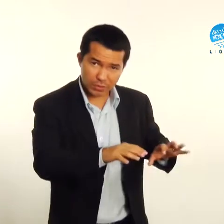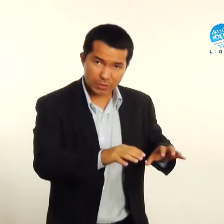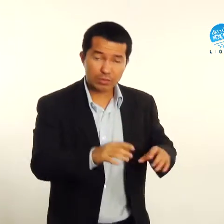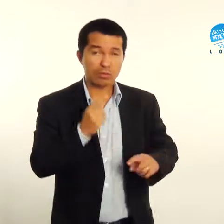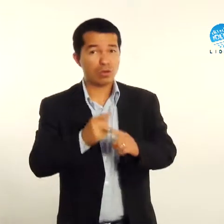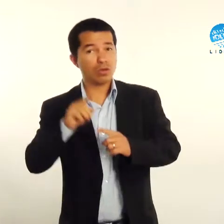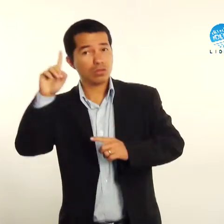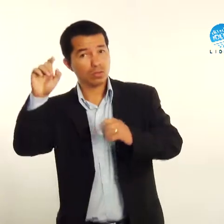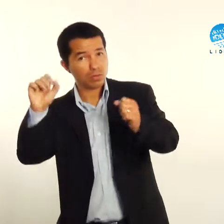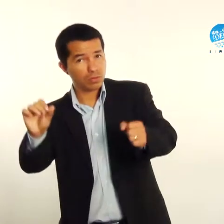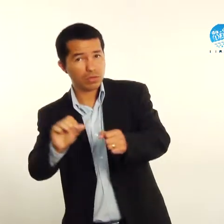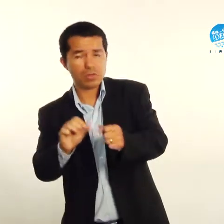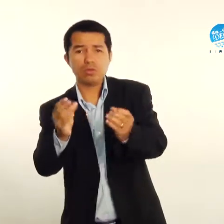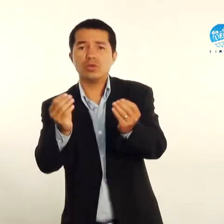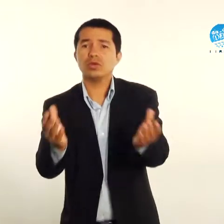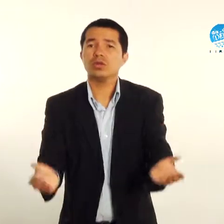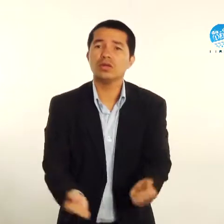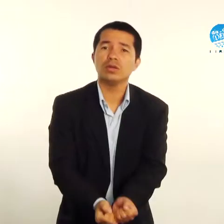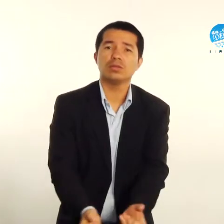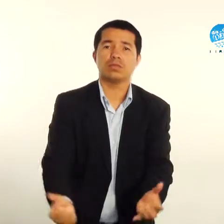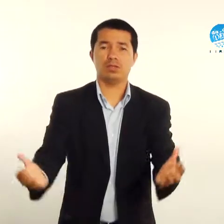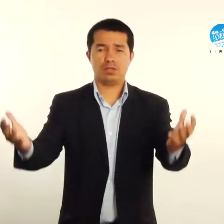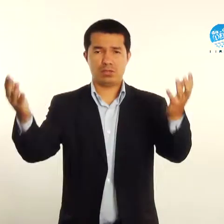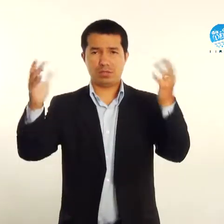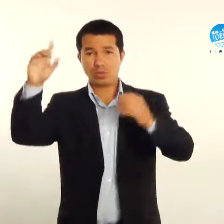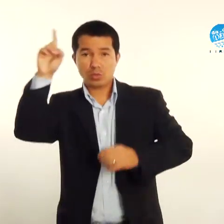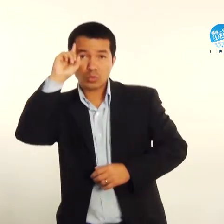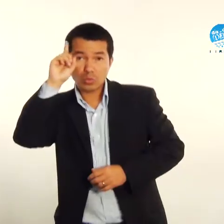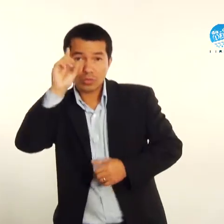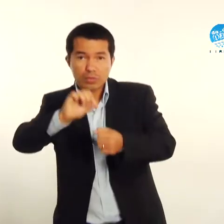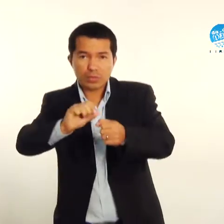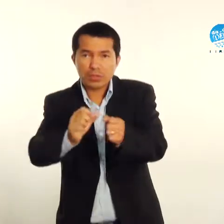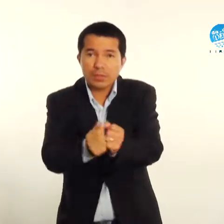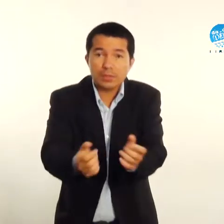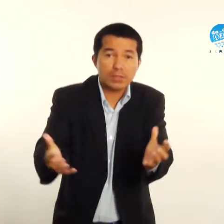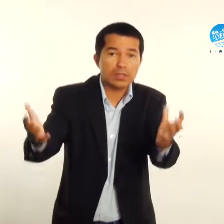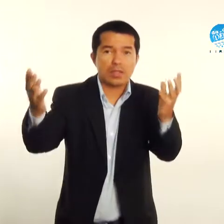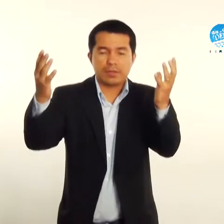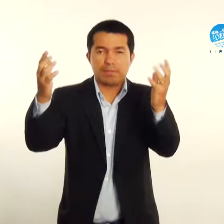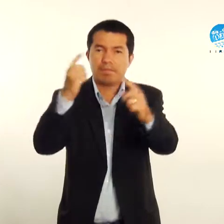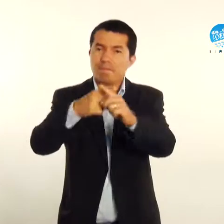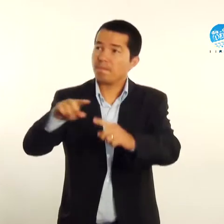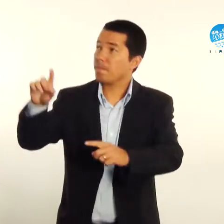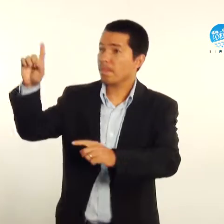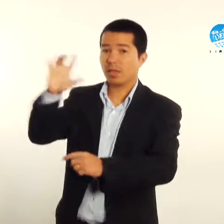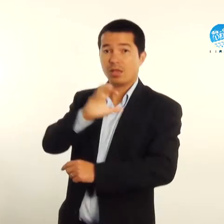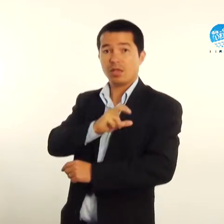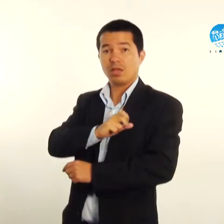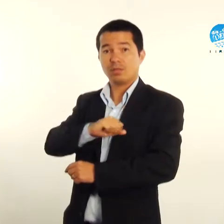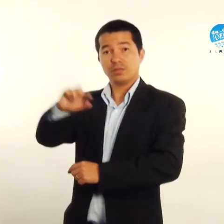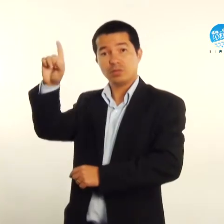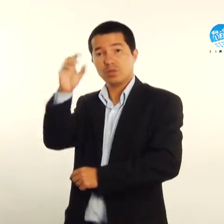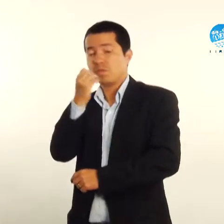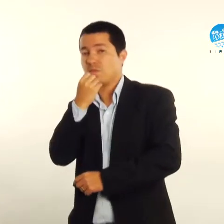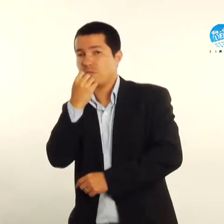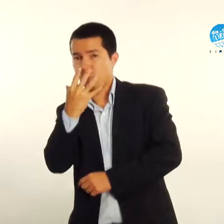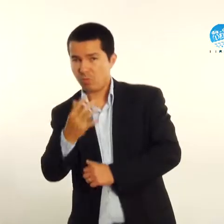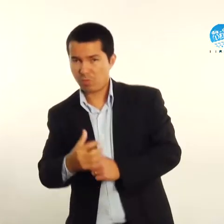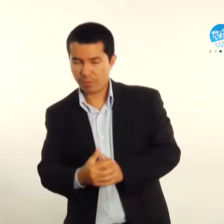pode fazer muitos milagres, e Ele faz muitos milagres todo dia, fora, porque Ele nos ama, porque